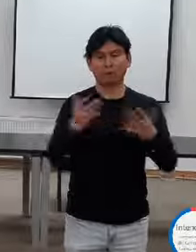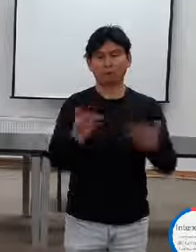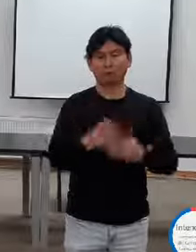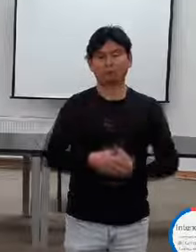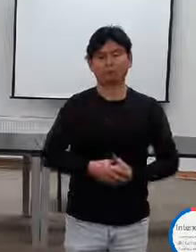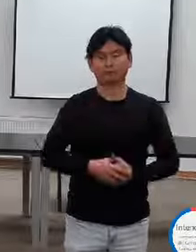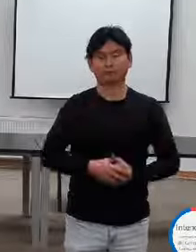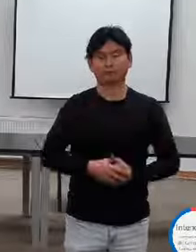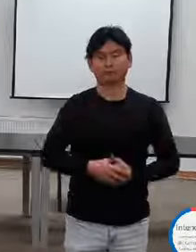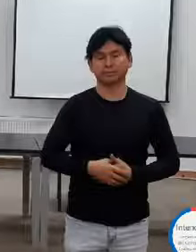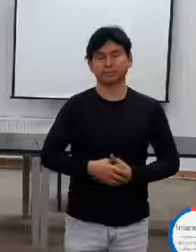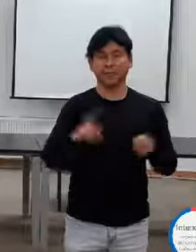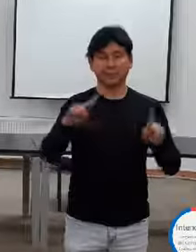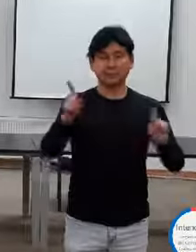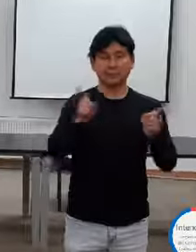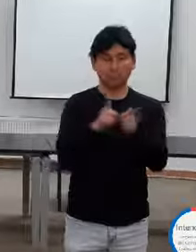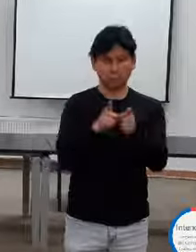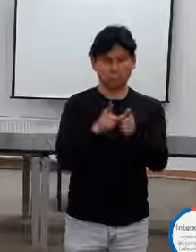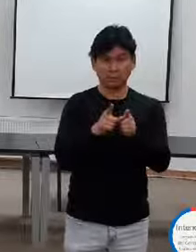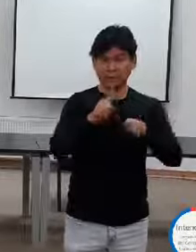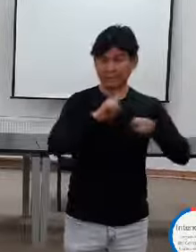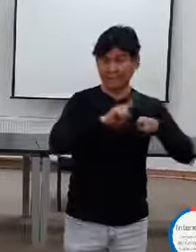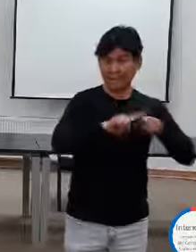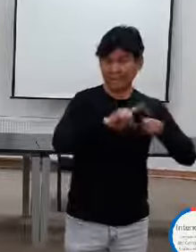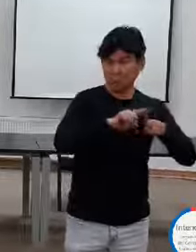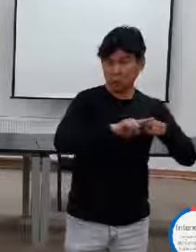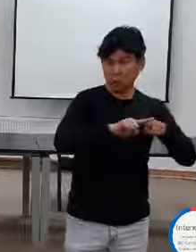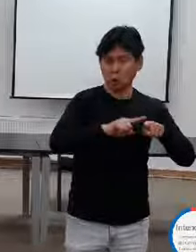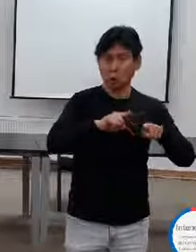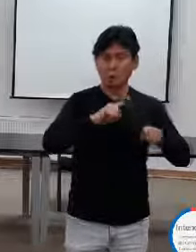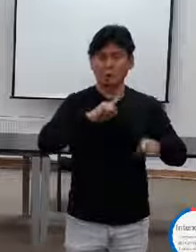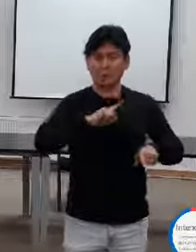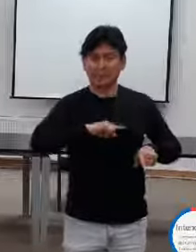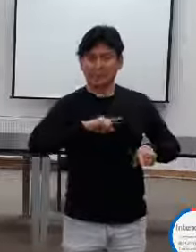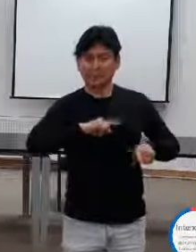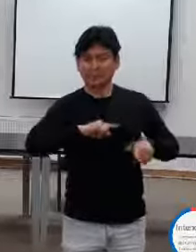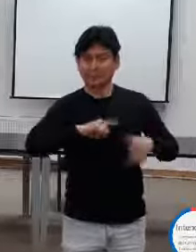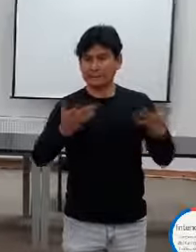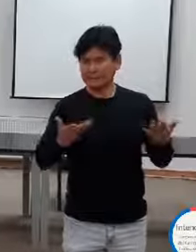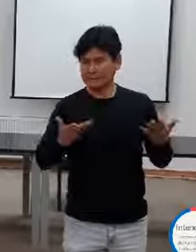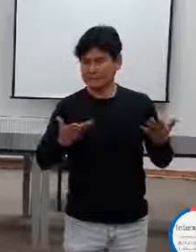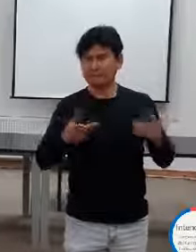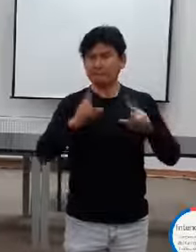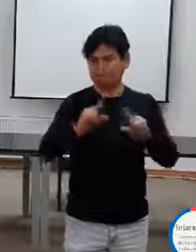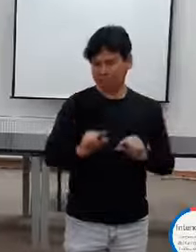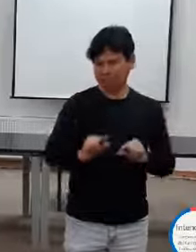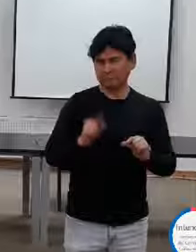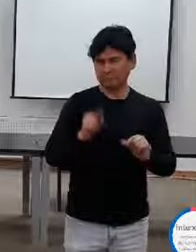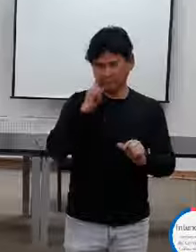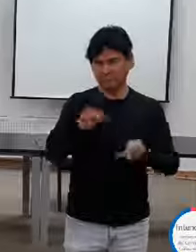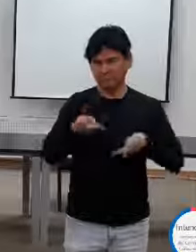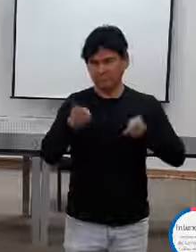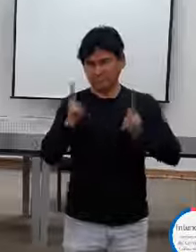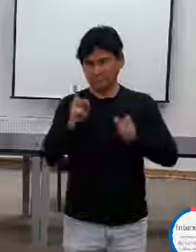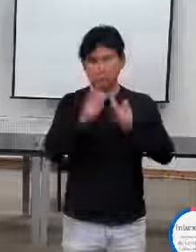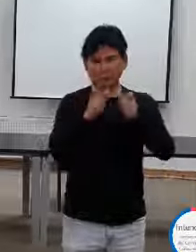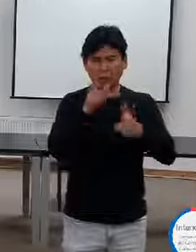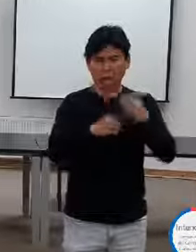como breve resumen estos créditos son créditos con tasas históricas lo que permite a que la gente